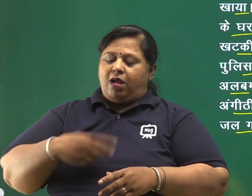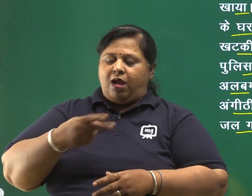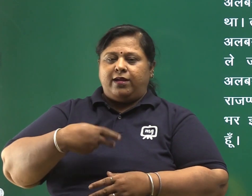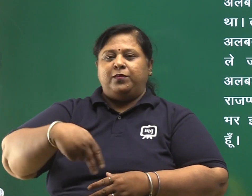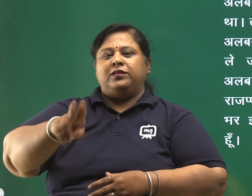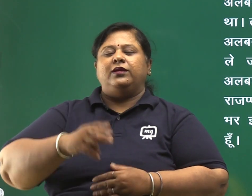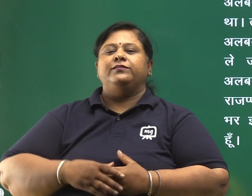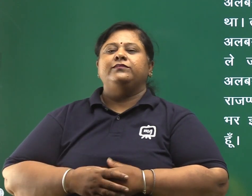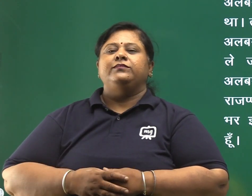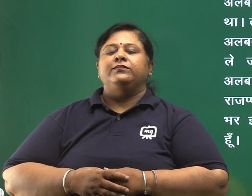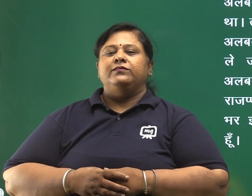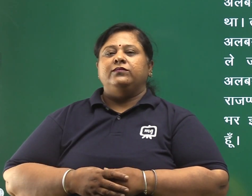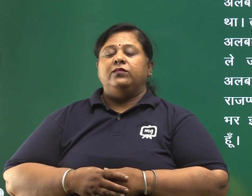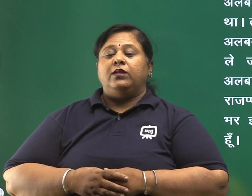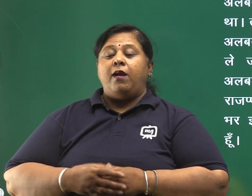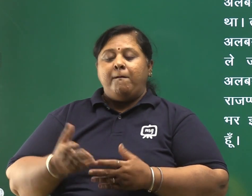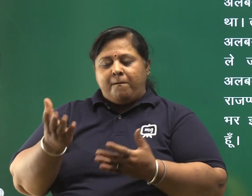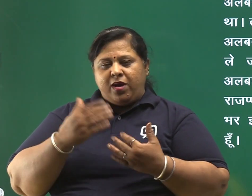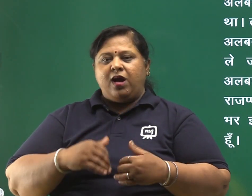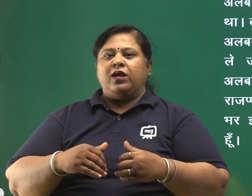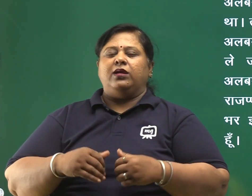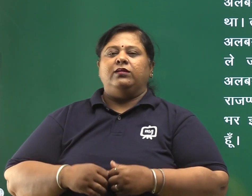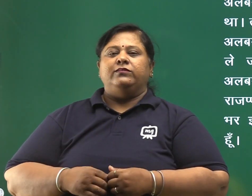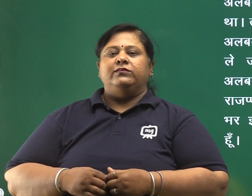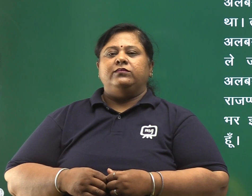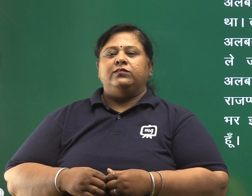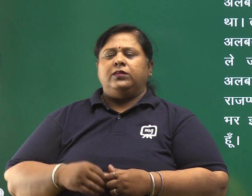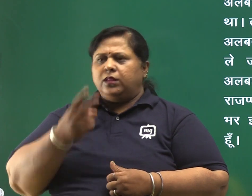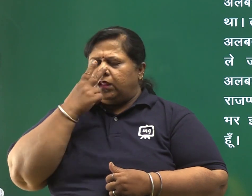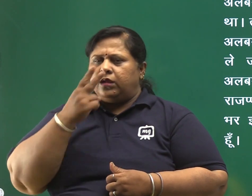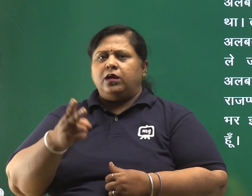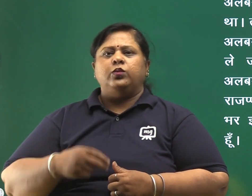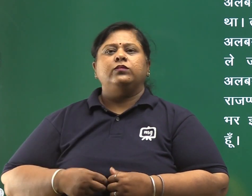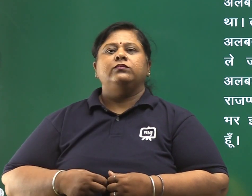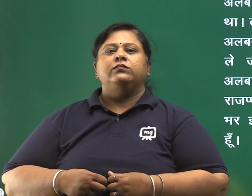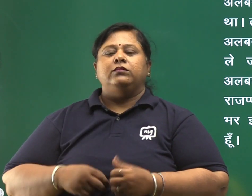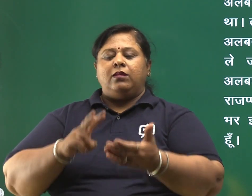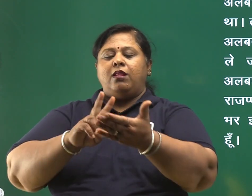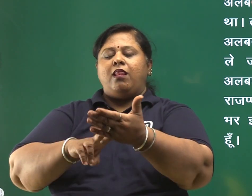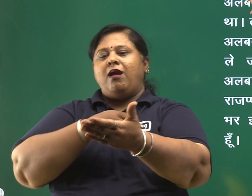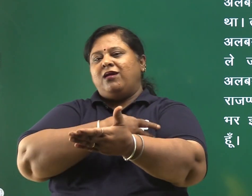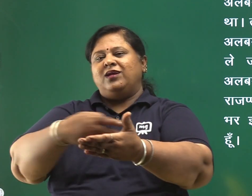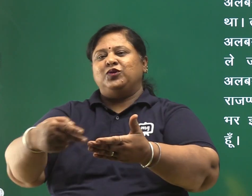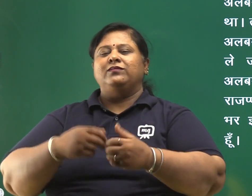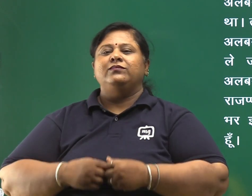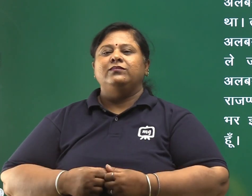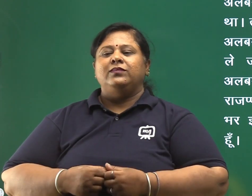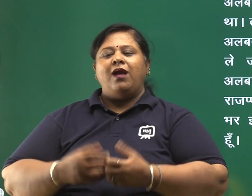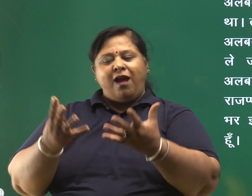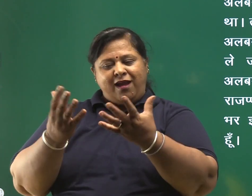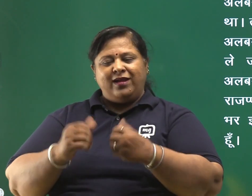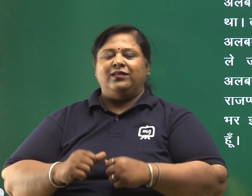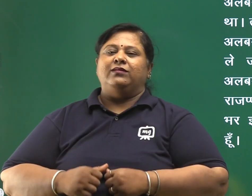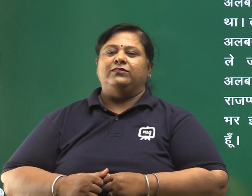बढ़ते हैं। बाहर आकर देखा तो नागराजन आया